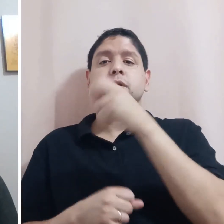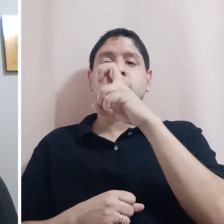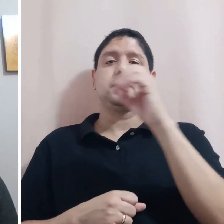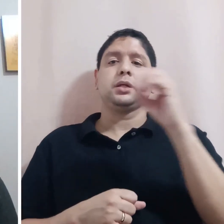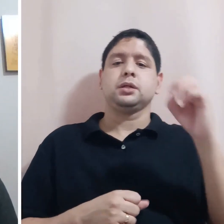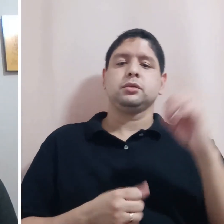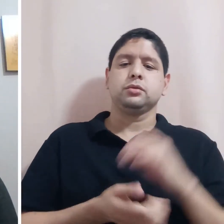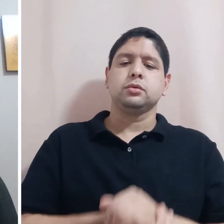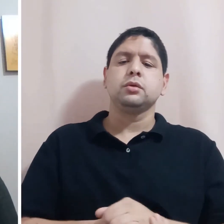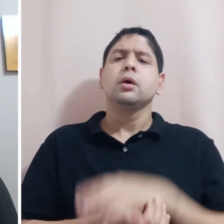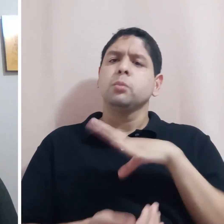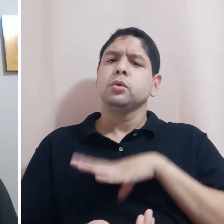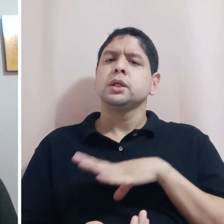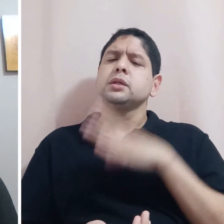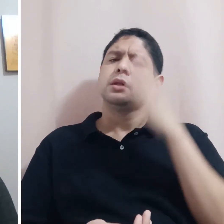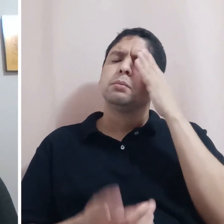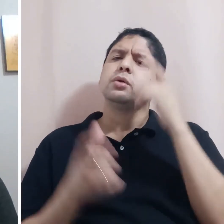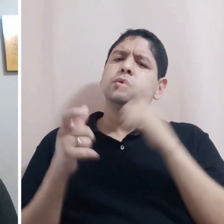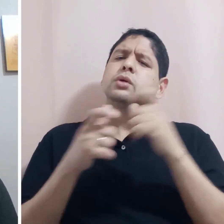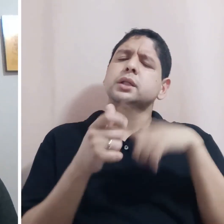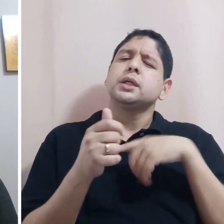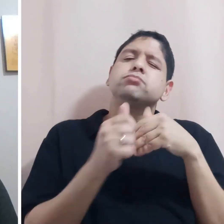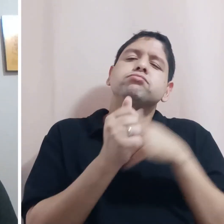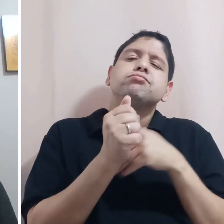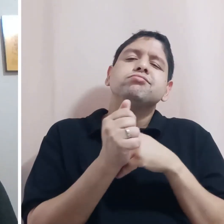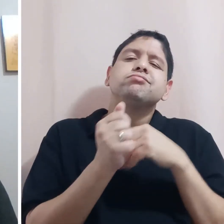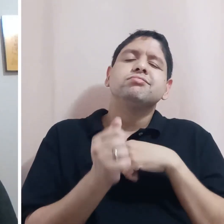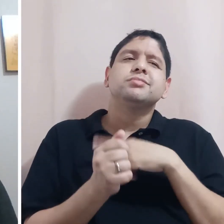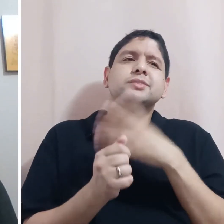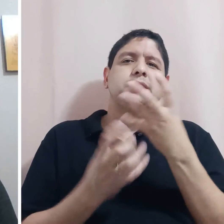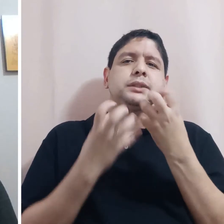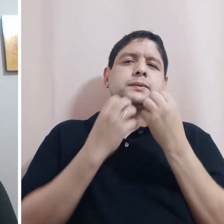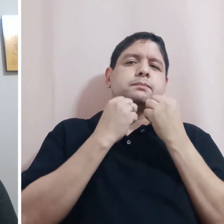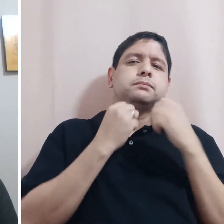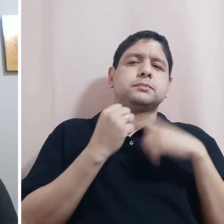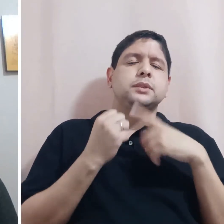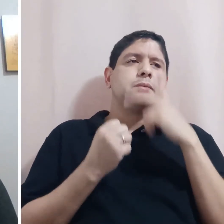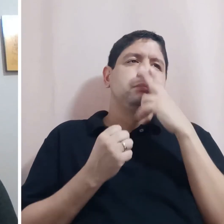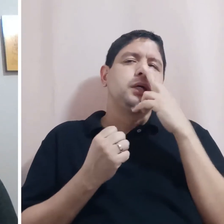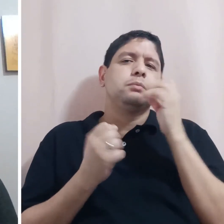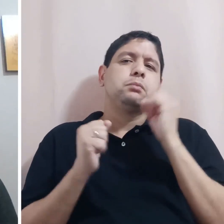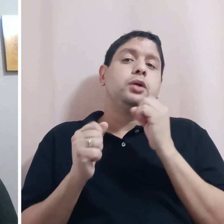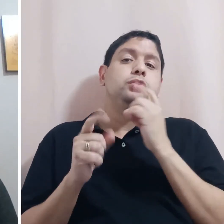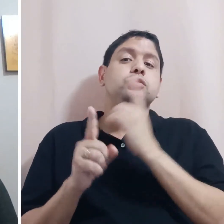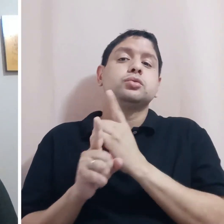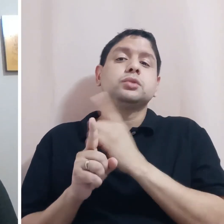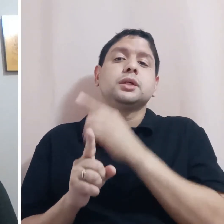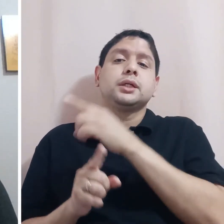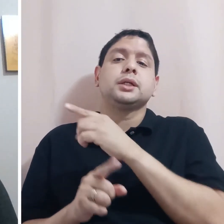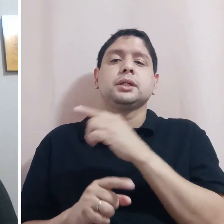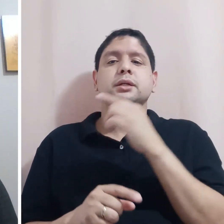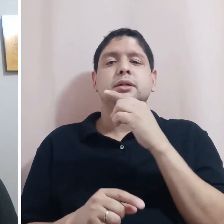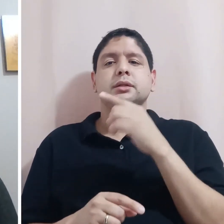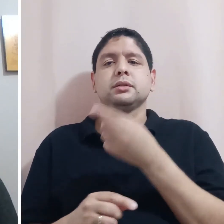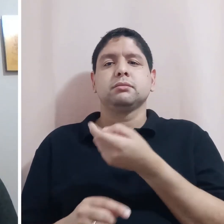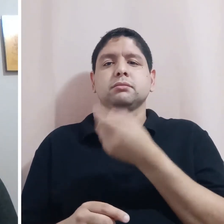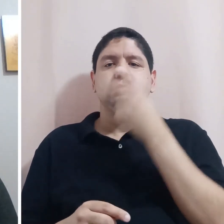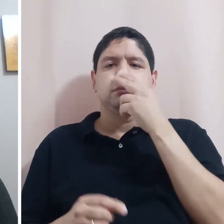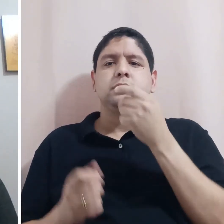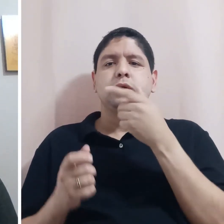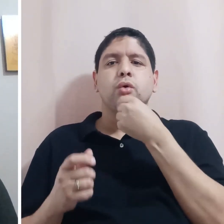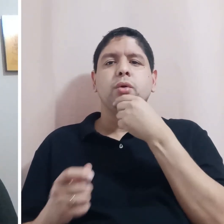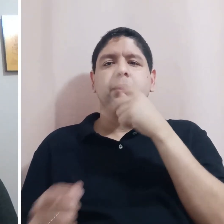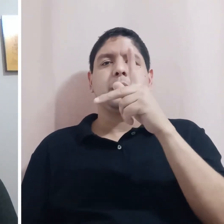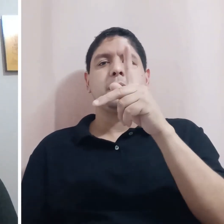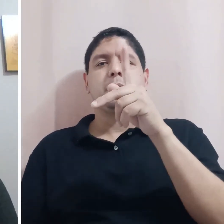1500. Então é possível que, sabendo já que tinha esse pedacinho de terra, o rei de Portugal, né, secretamente enviou aí